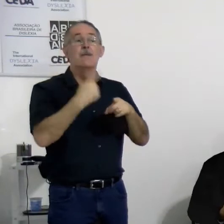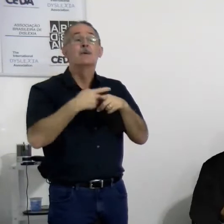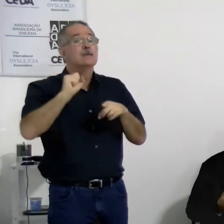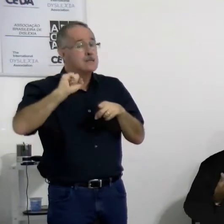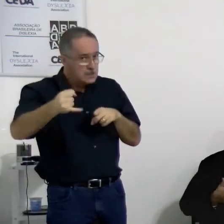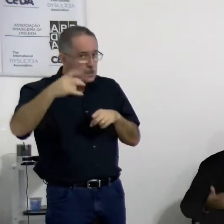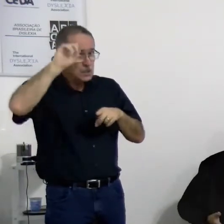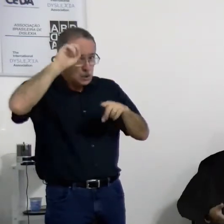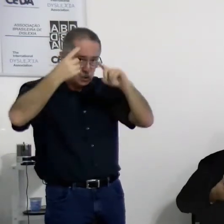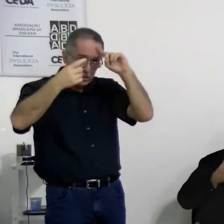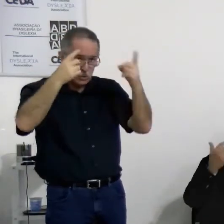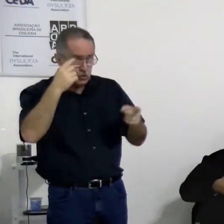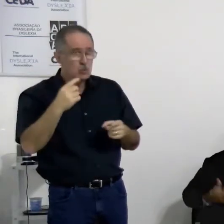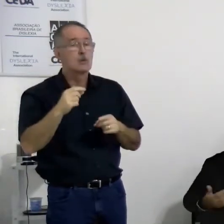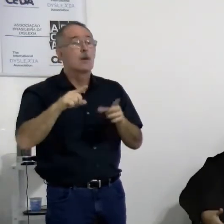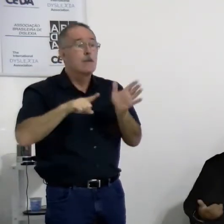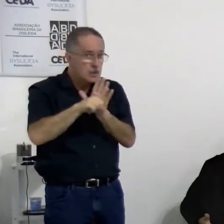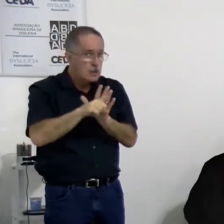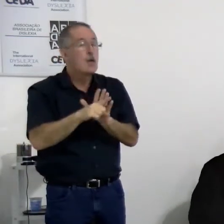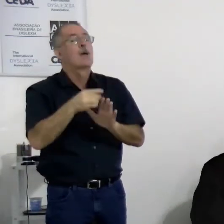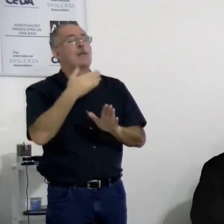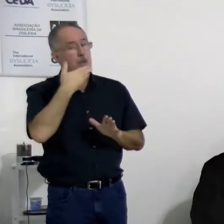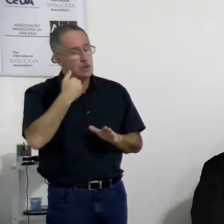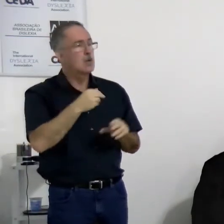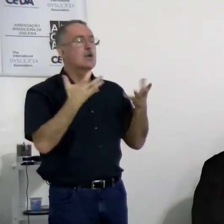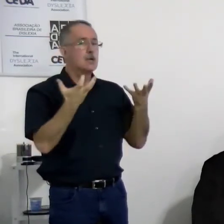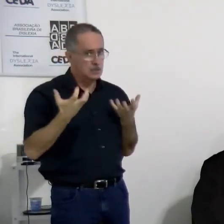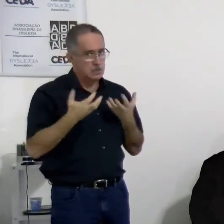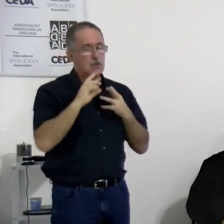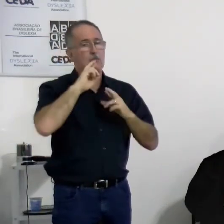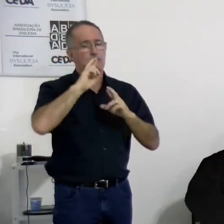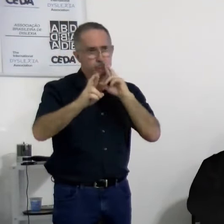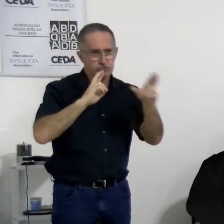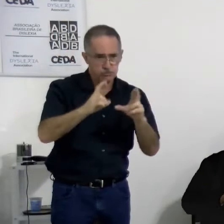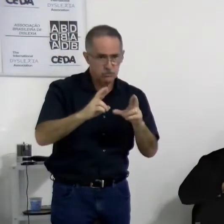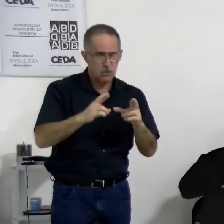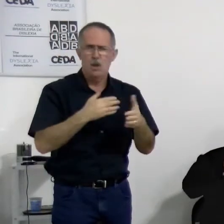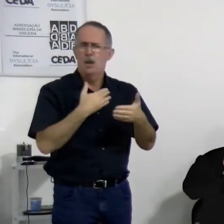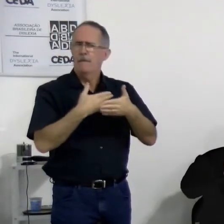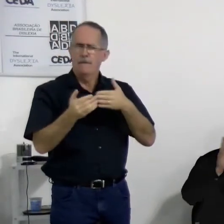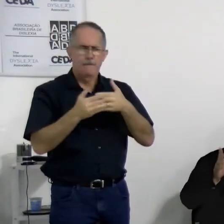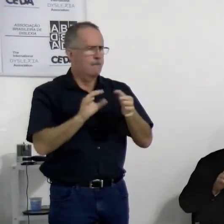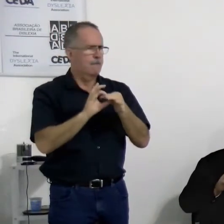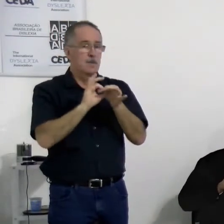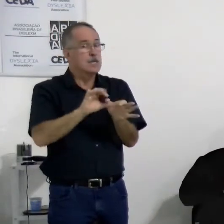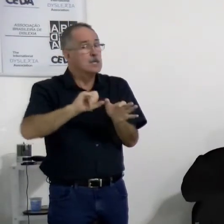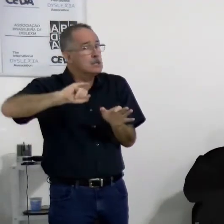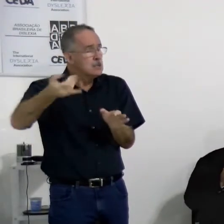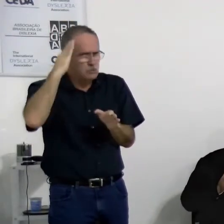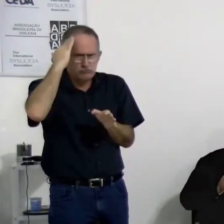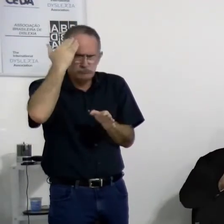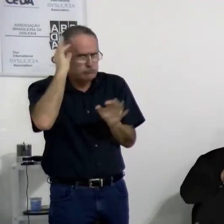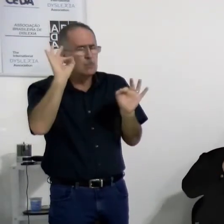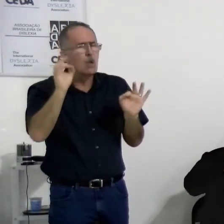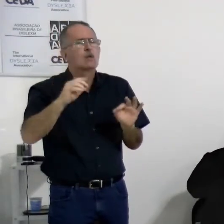questões que vocês possam vir a ter, possam vir a ser respondidas. Tá? Então, em qualquer momento, Se você não entendeu alguma coisa,